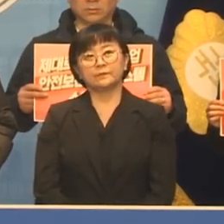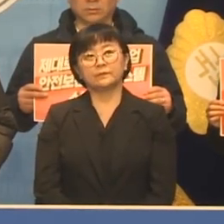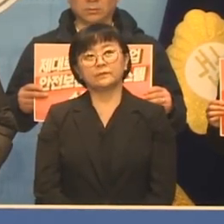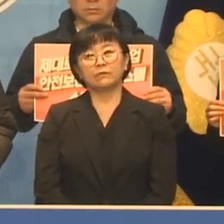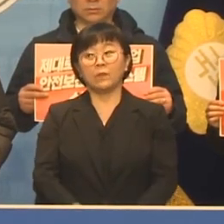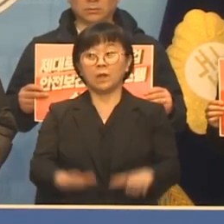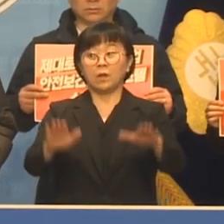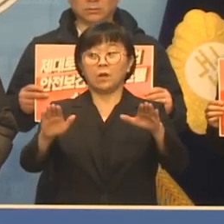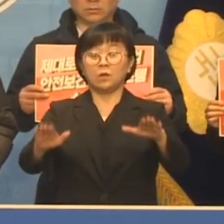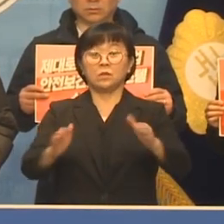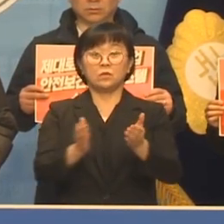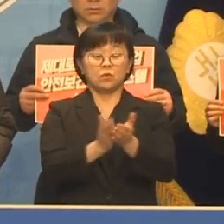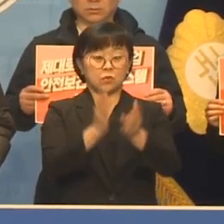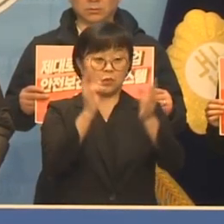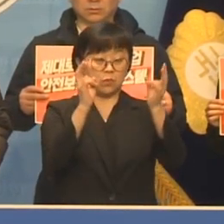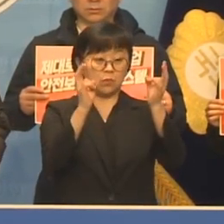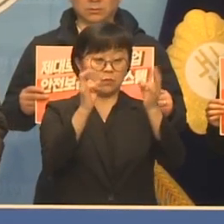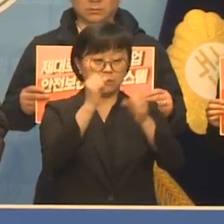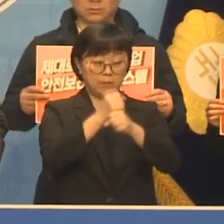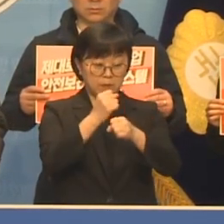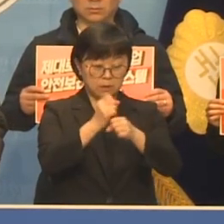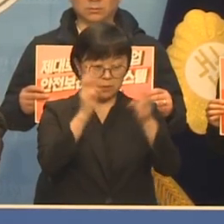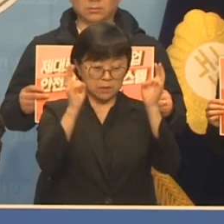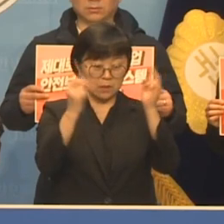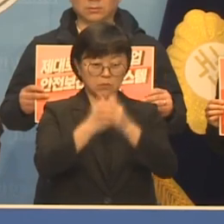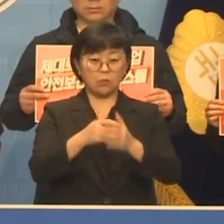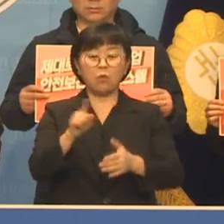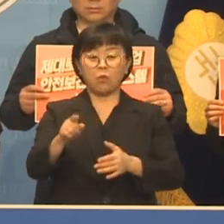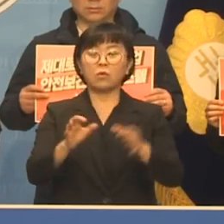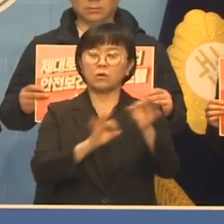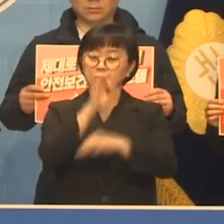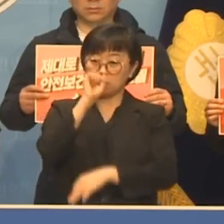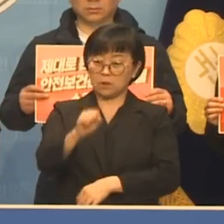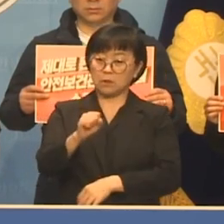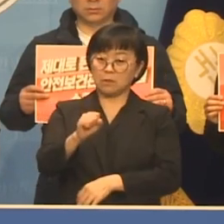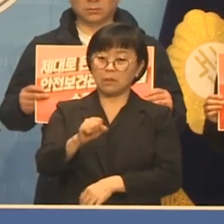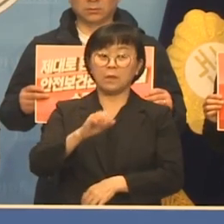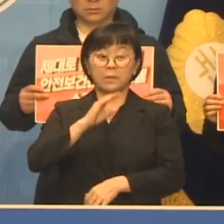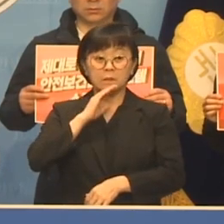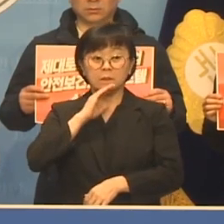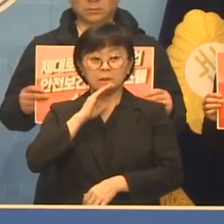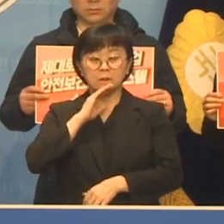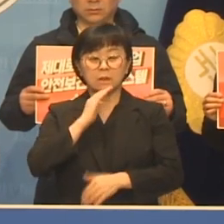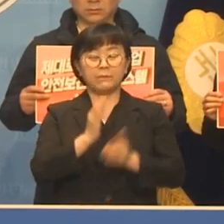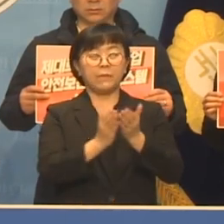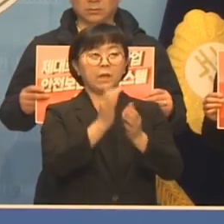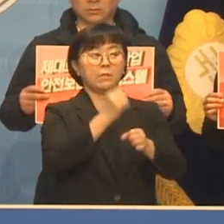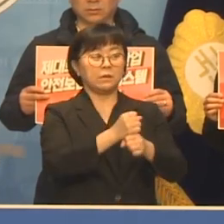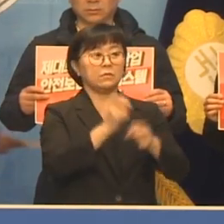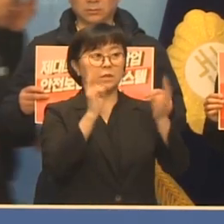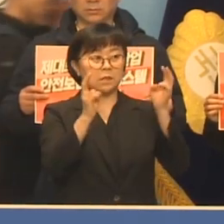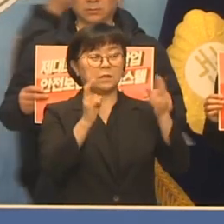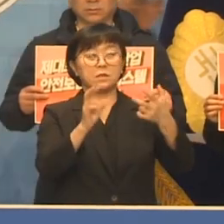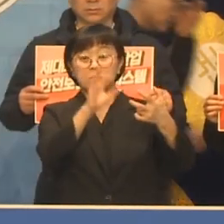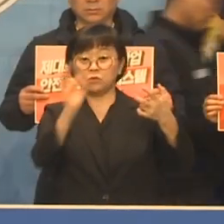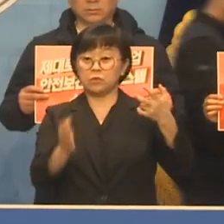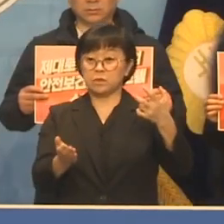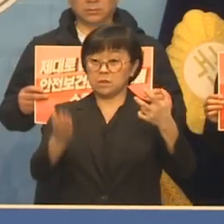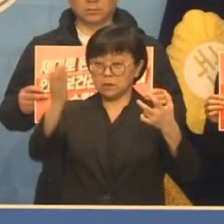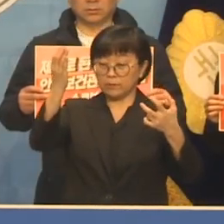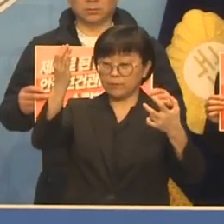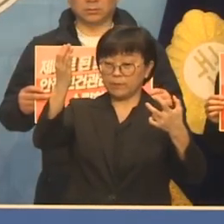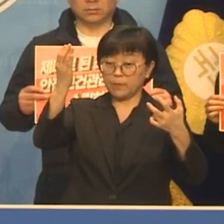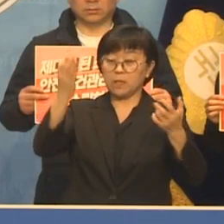네, 현재 조선산업은 호황이라고 얘기하고 있습니다. 그리고 그 조선산업의 70% 이상의